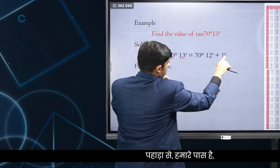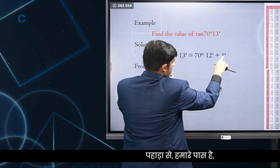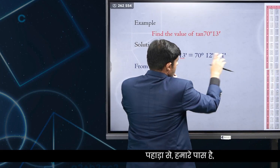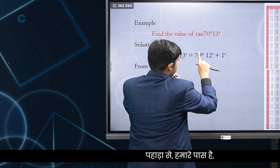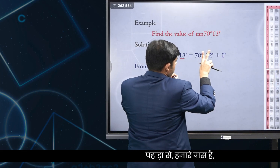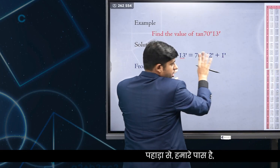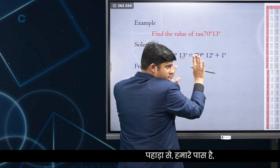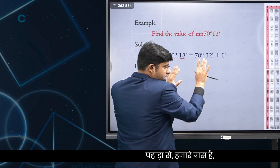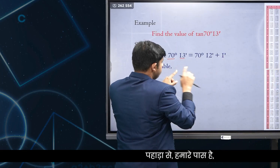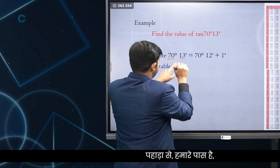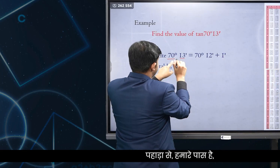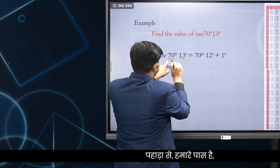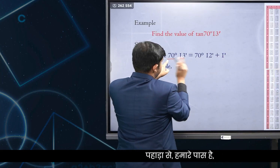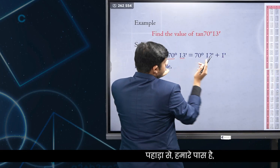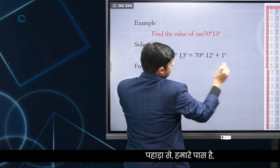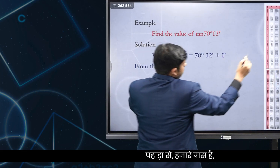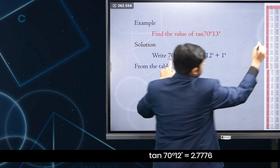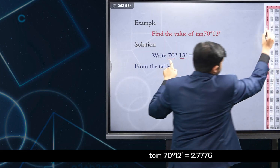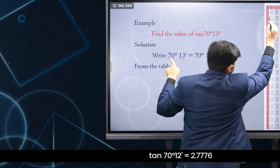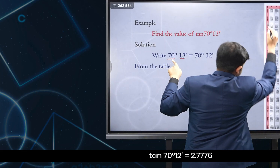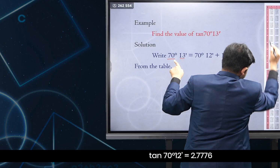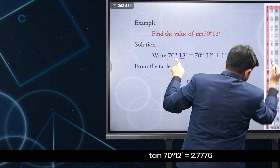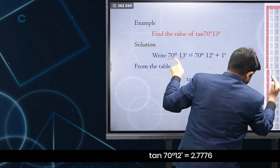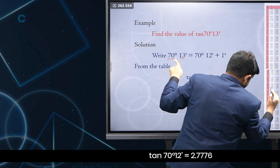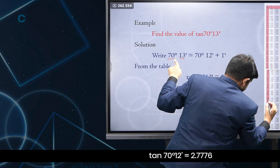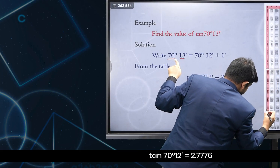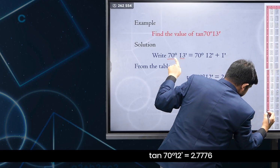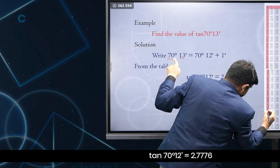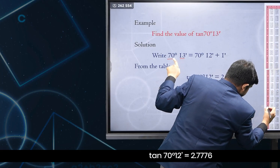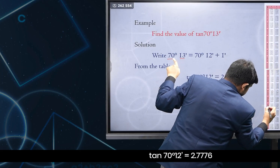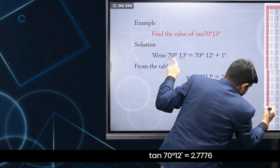पहाड़ा से हमारे पास है tan 70 डिग्री 12 मिनट इज इक्वल